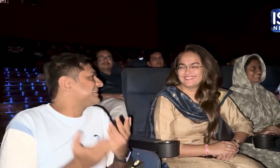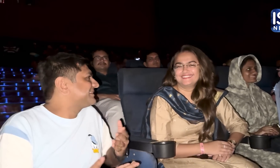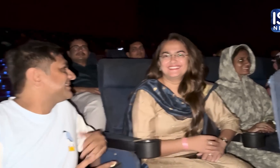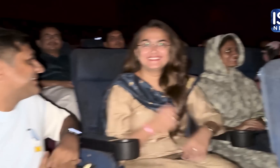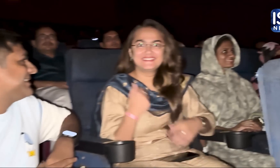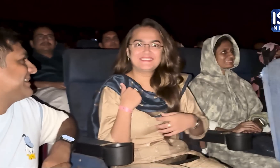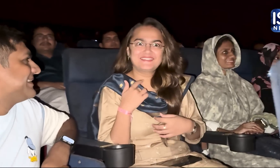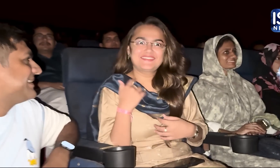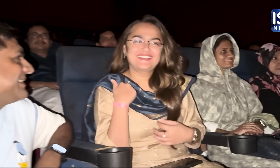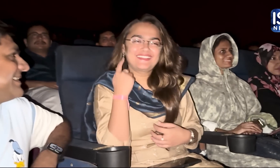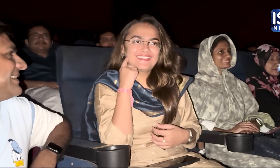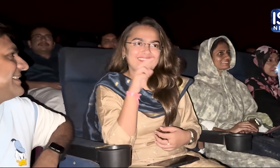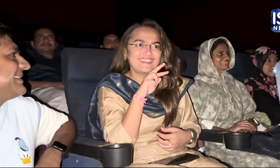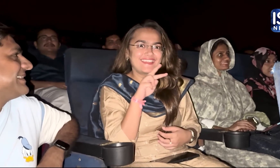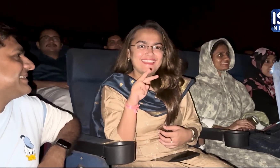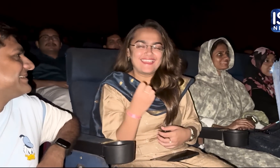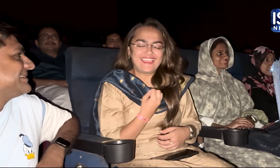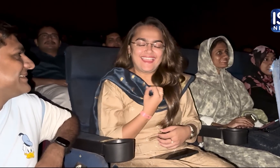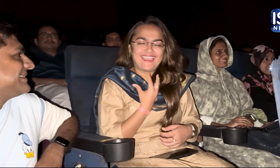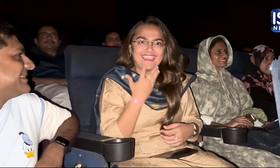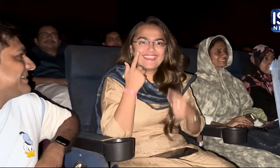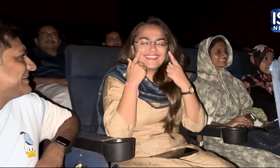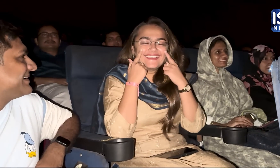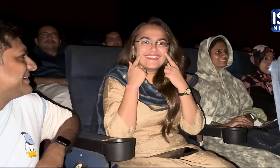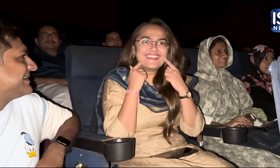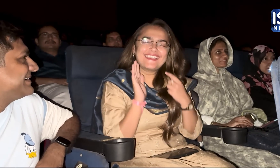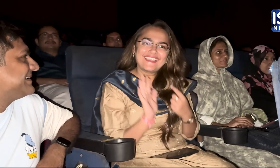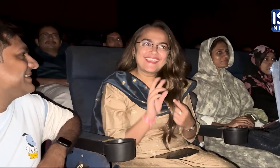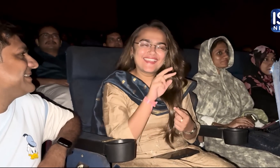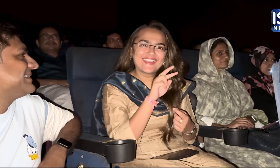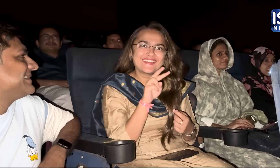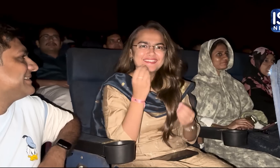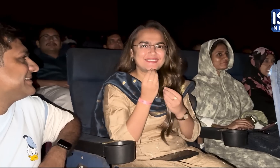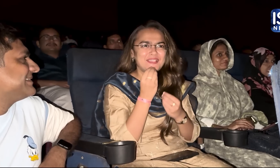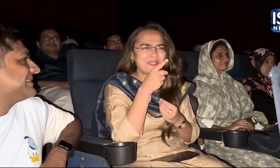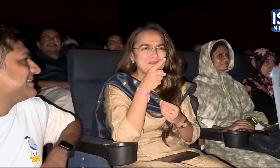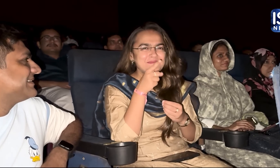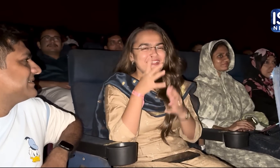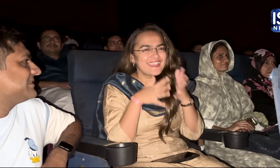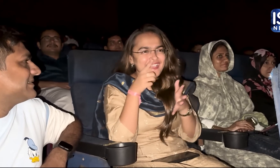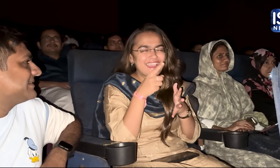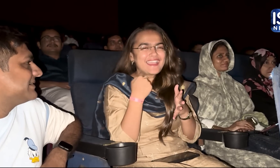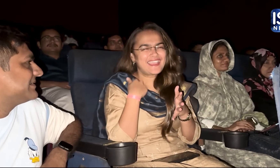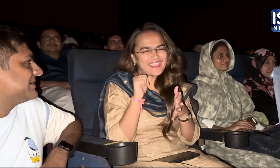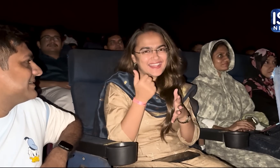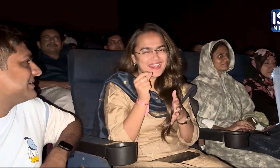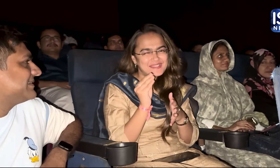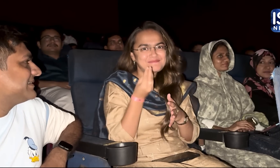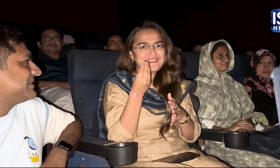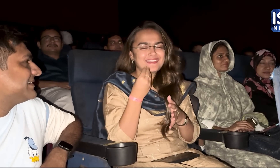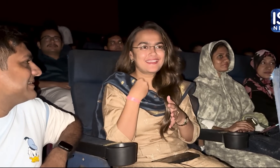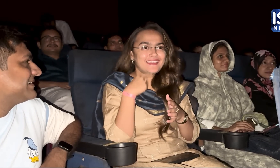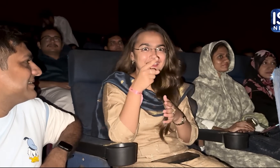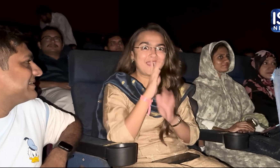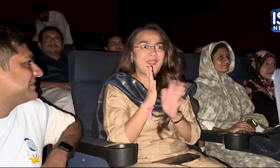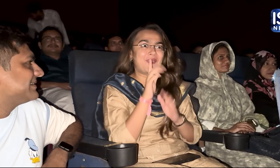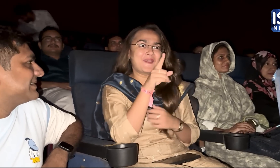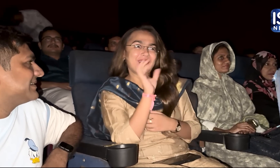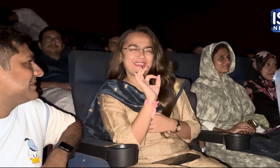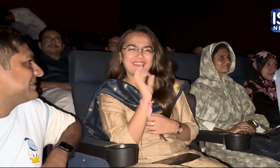है? मैं खुश हूँ और इमोशनल भी हो रही हूँ। कुछ जगह पे मुझे लगा कि मैं बेहतर कर सकती थी, कहीं पे लगा कि बहुत